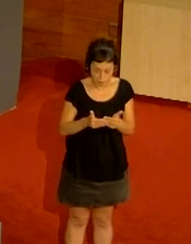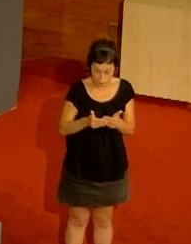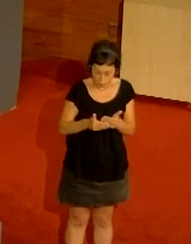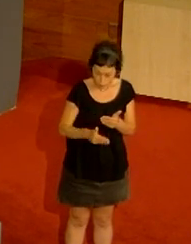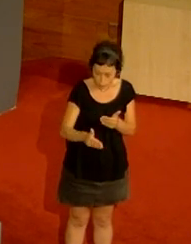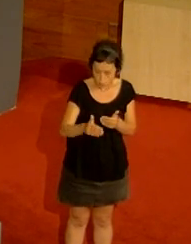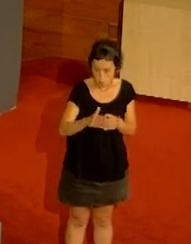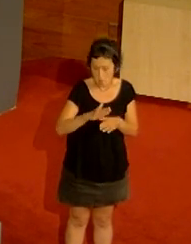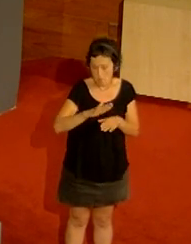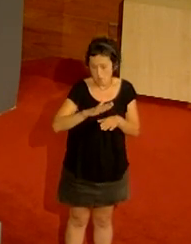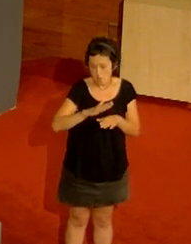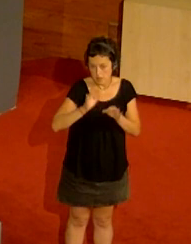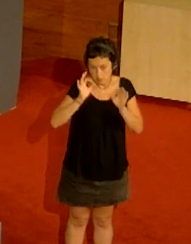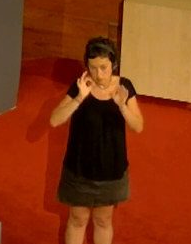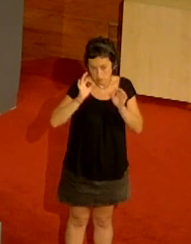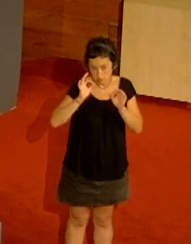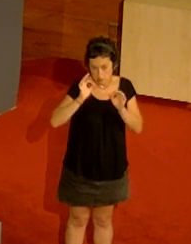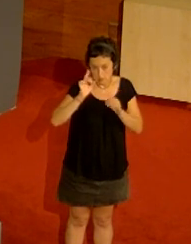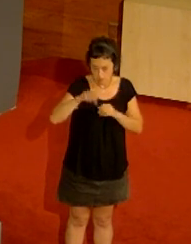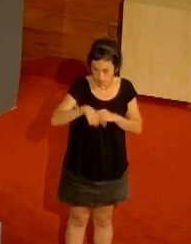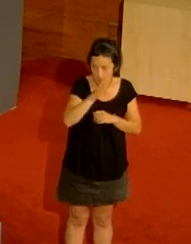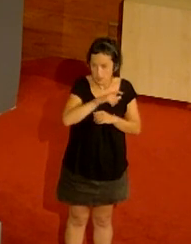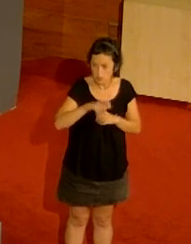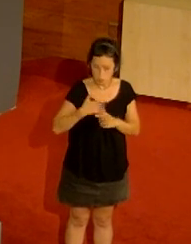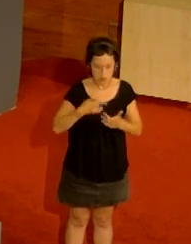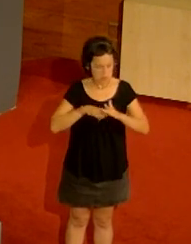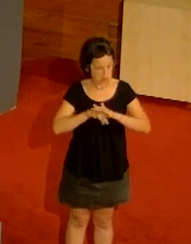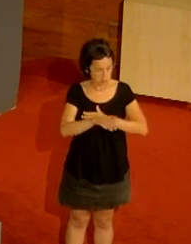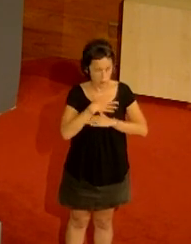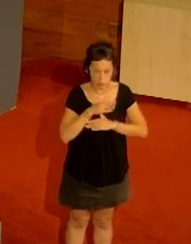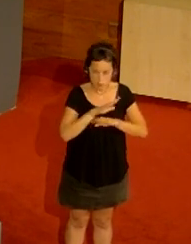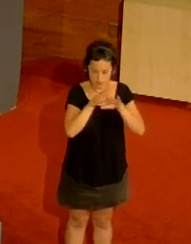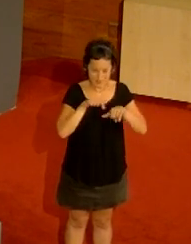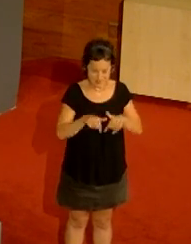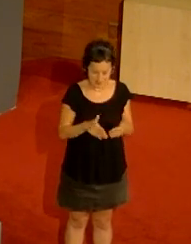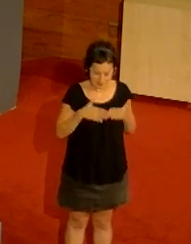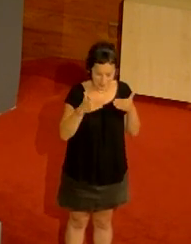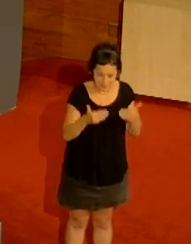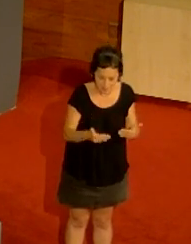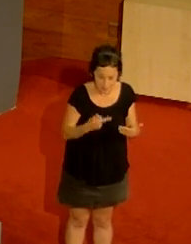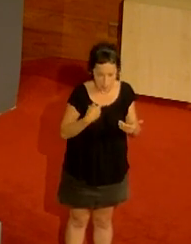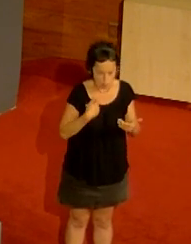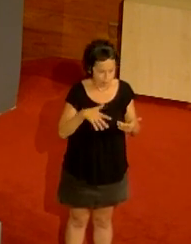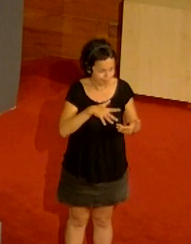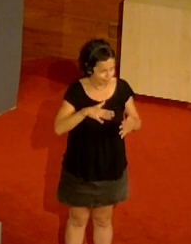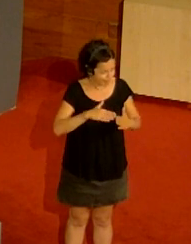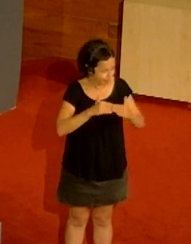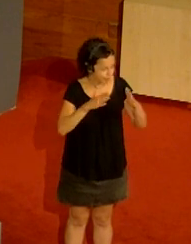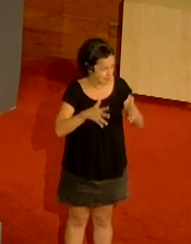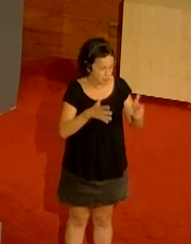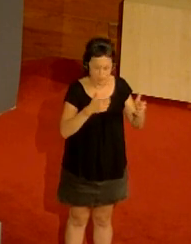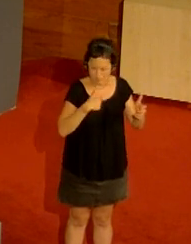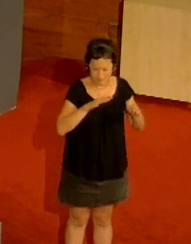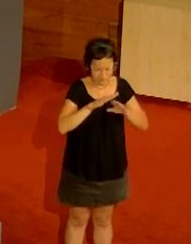personas que consiguen tirar para adelante, llegar hacia aquí, instalarse mínimamente, sigue siendo